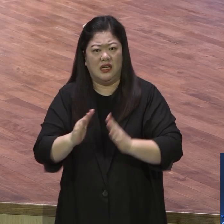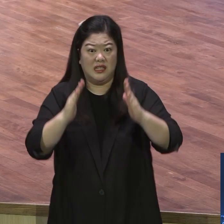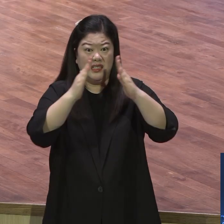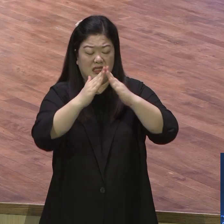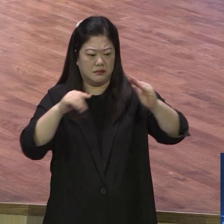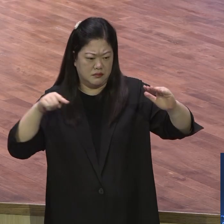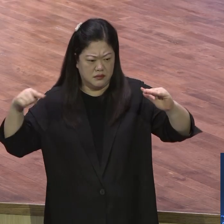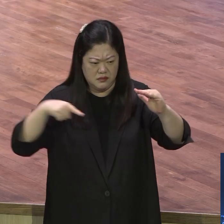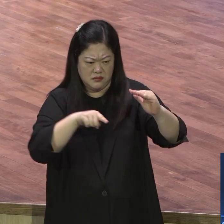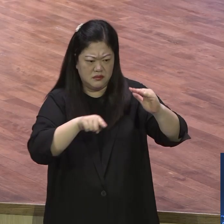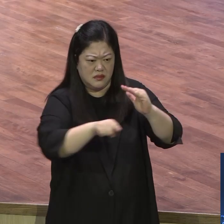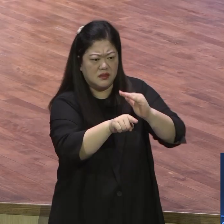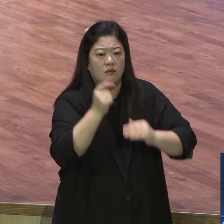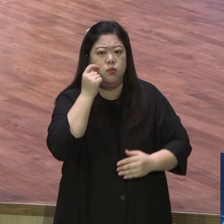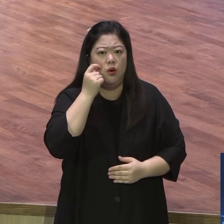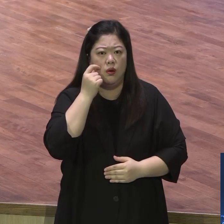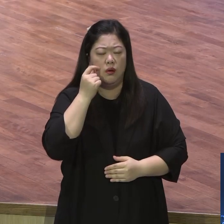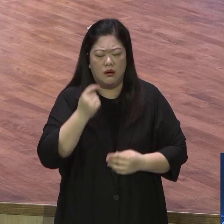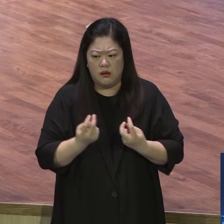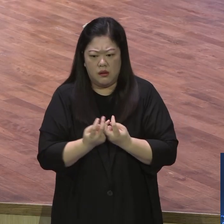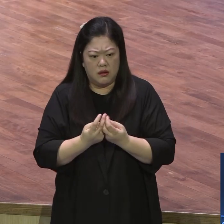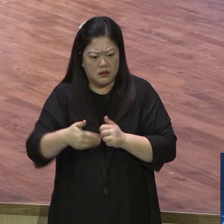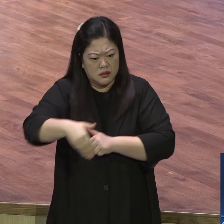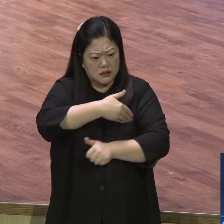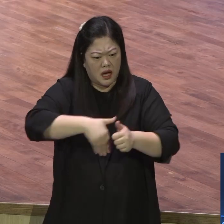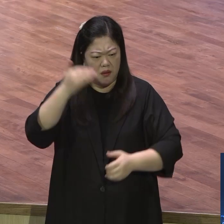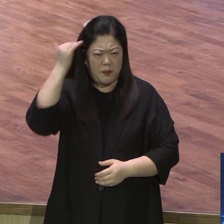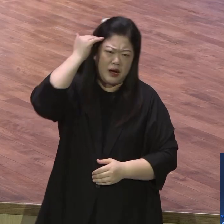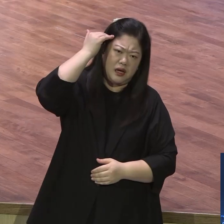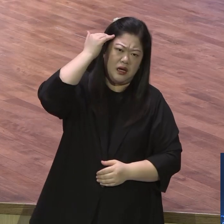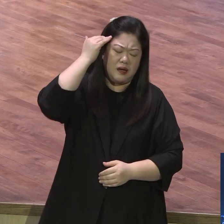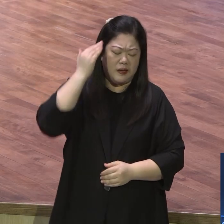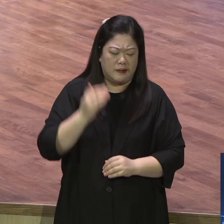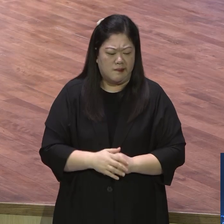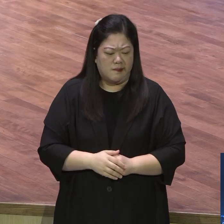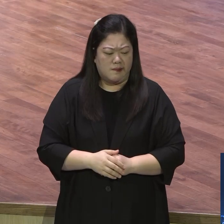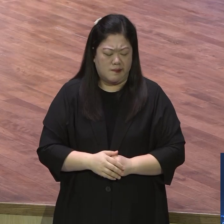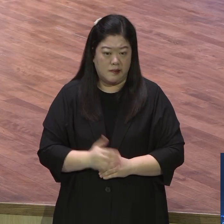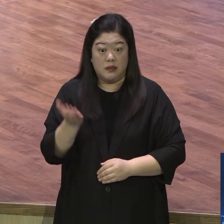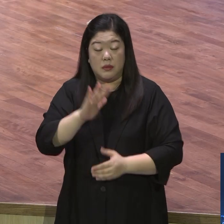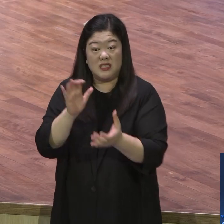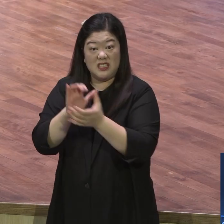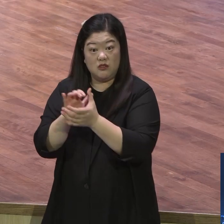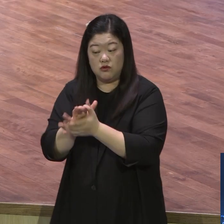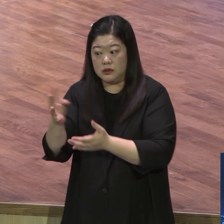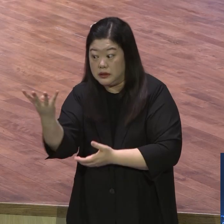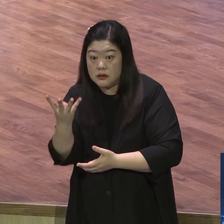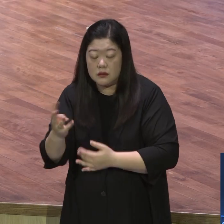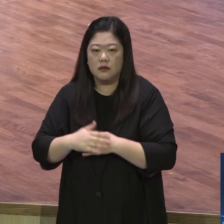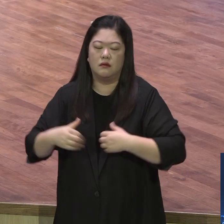무슨 말입니까 어떤 장애물이 있다 할지라도 이 친구들이 포기를 안 한 거예요